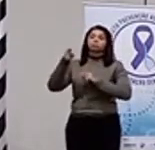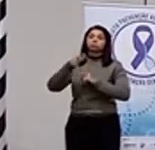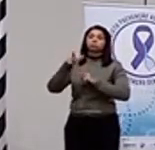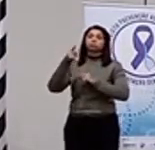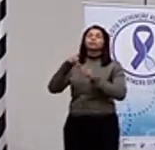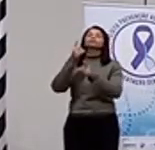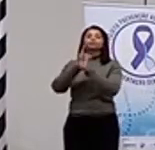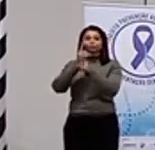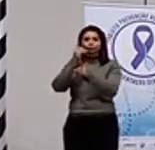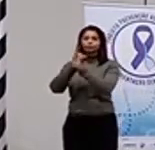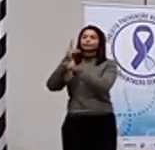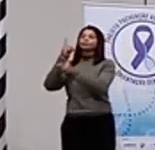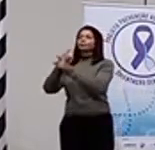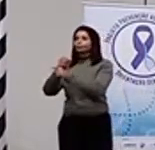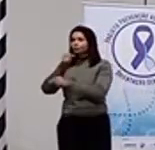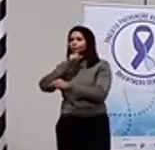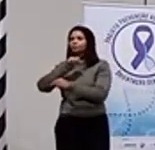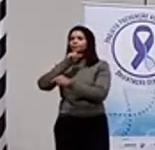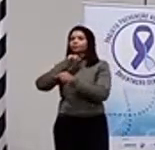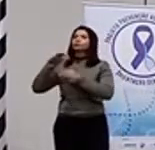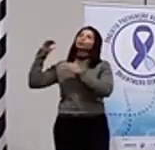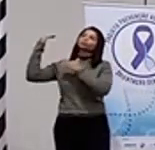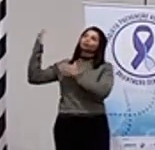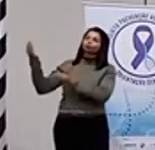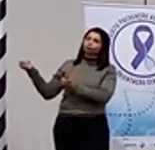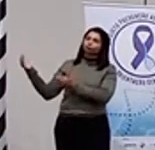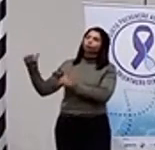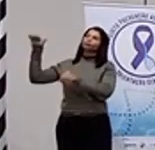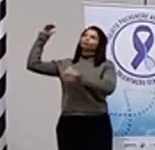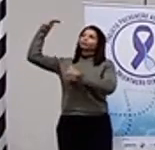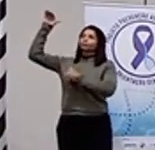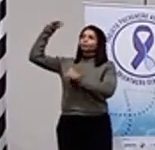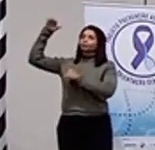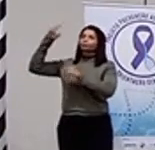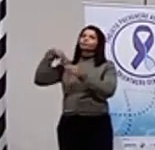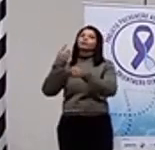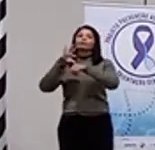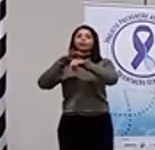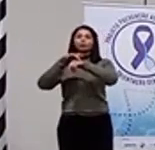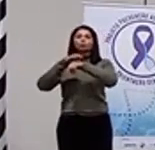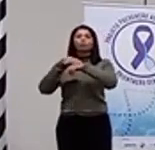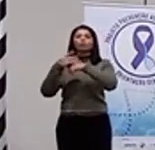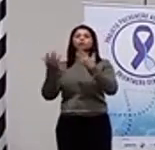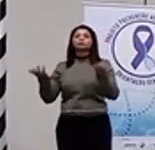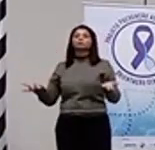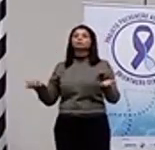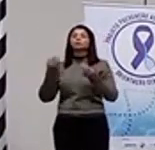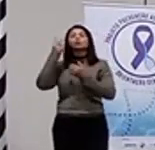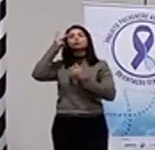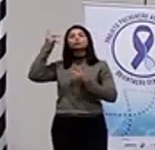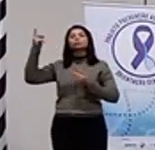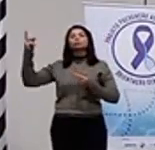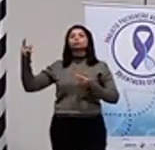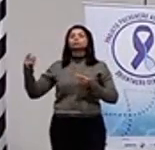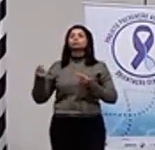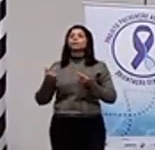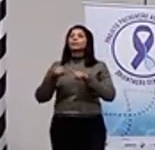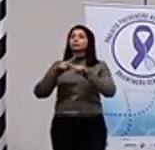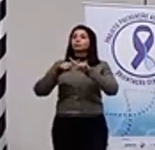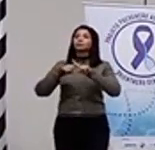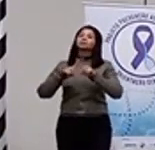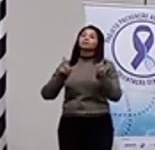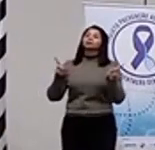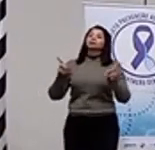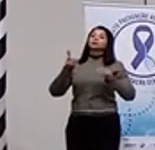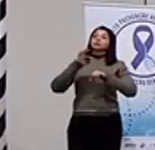com doenças raras que muitas vezes estavam sendo tratados para doenças comuns, porque os sintomas são comuns, mas as doenças são raras. Então isso é